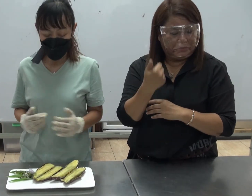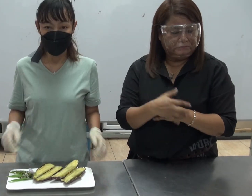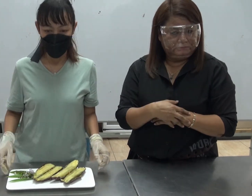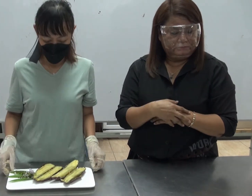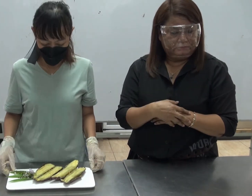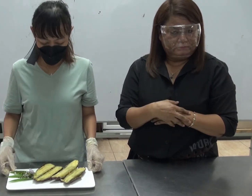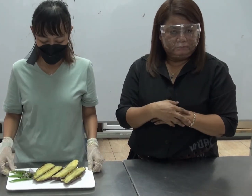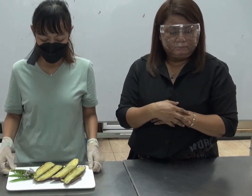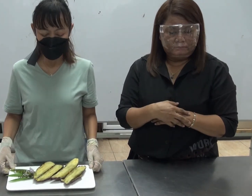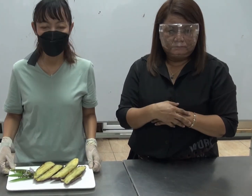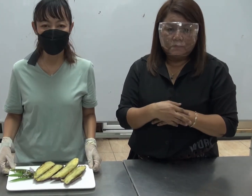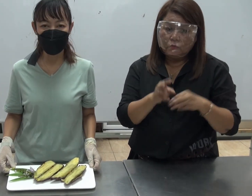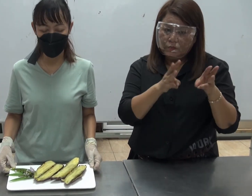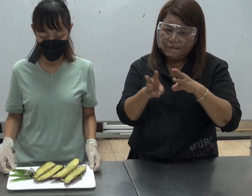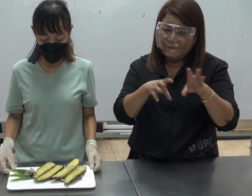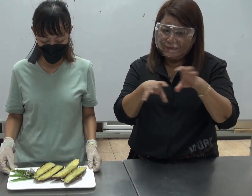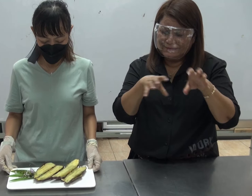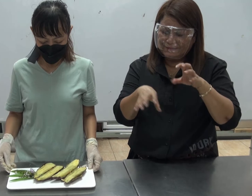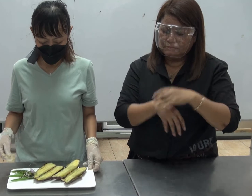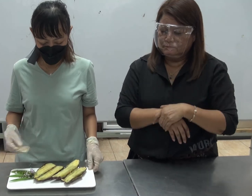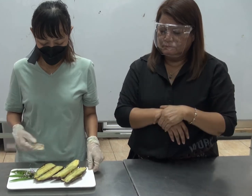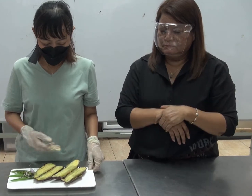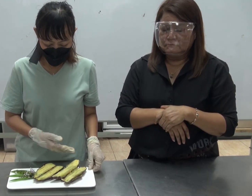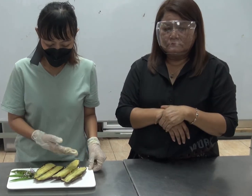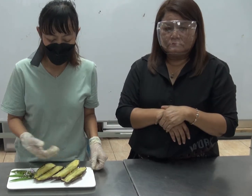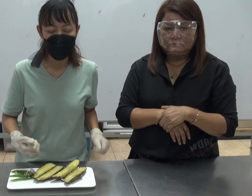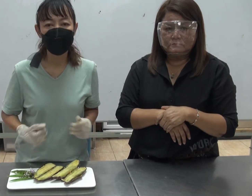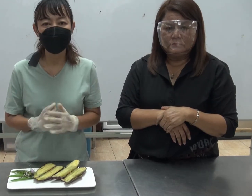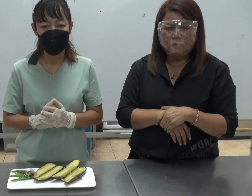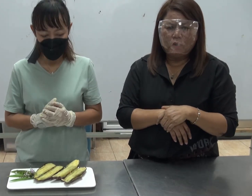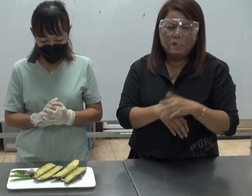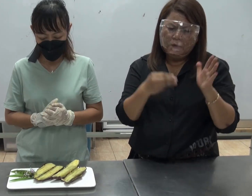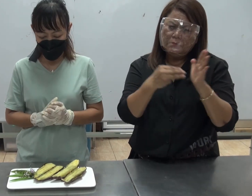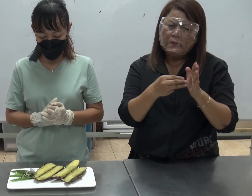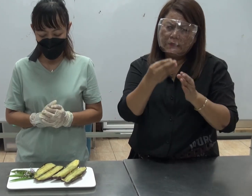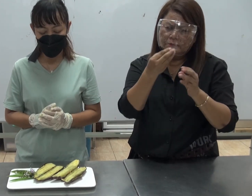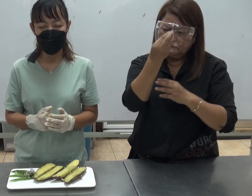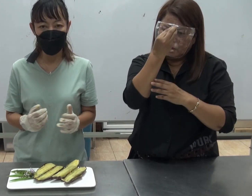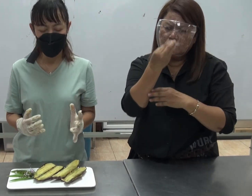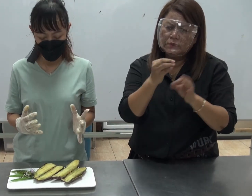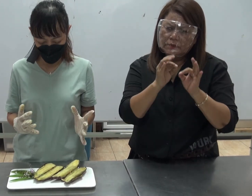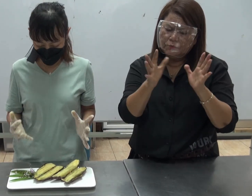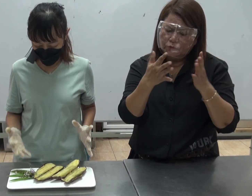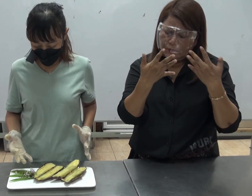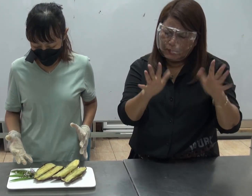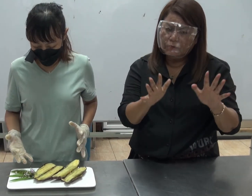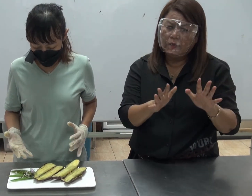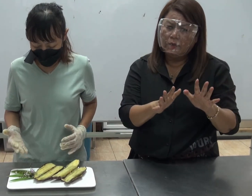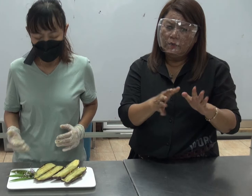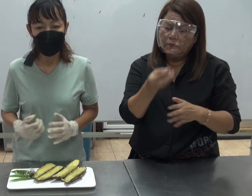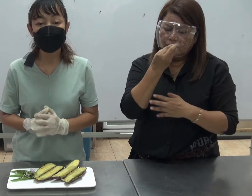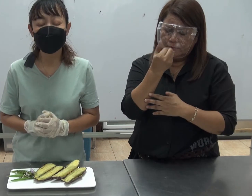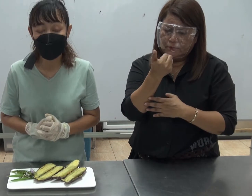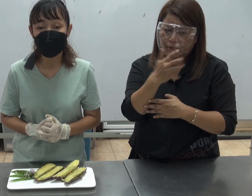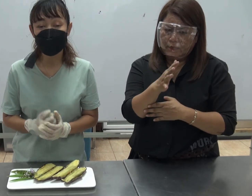ทีนี้วิธีการจัดจานนะคะของมันเผาซึ่งตัวมันเผาเองเนี่ยน่ารับประทานอยู่แล้วถ้าเราเอามาเสริมใน